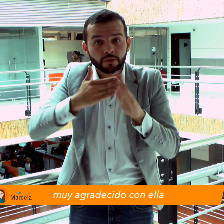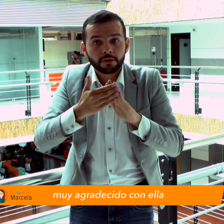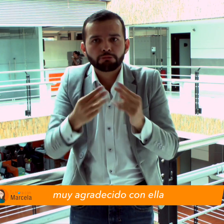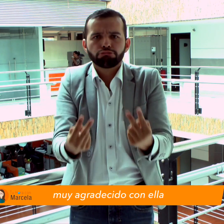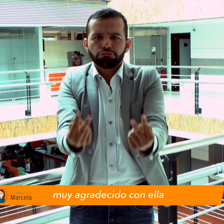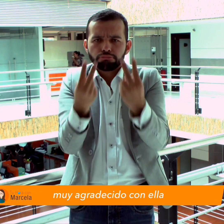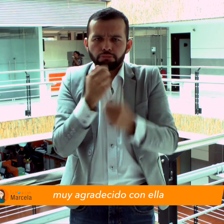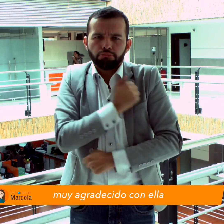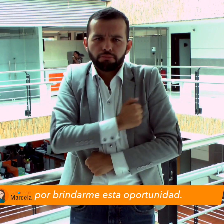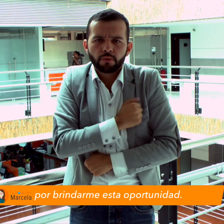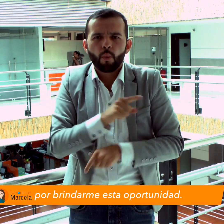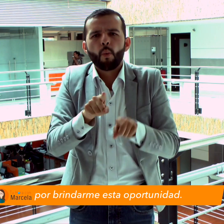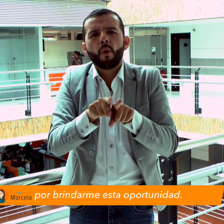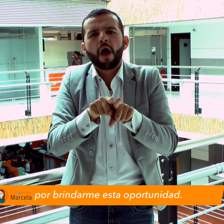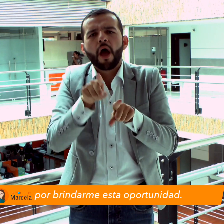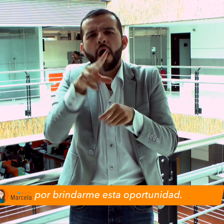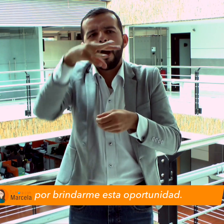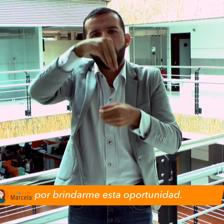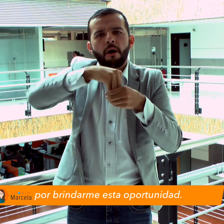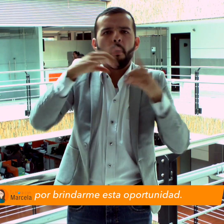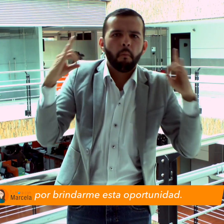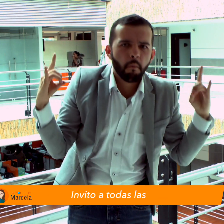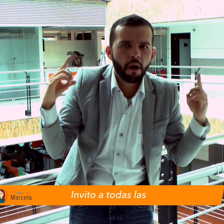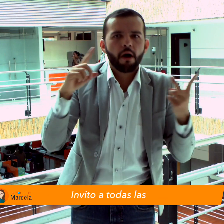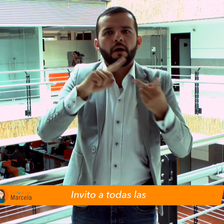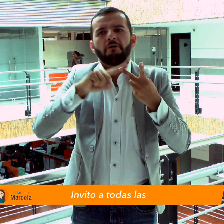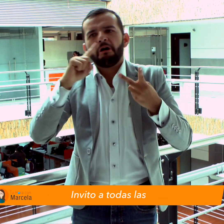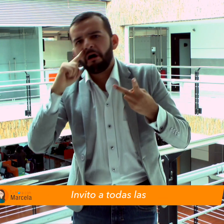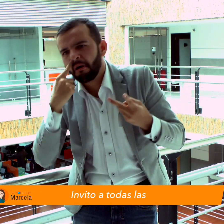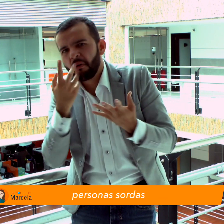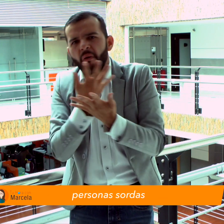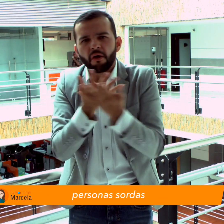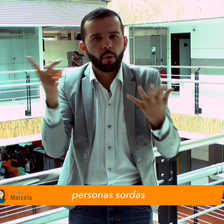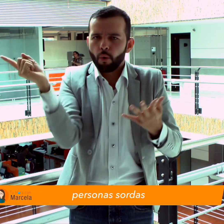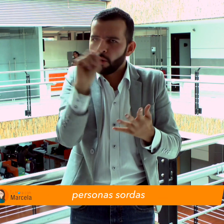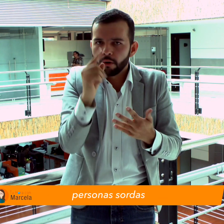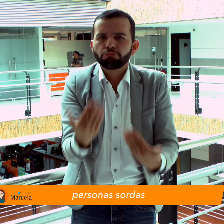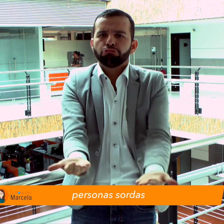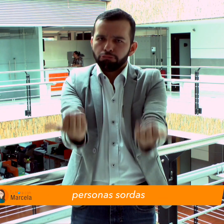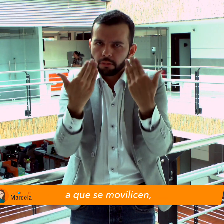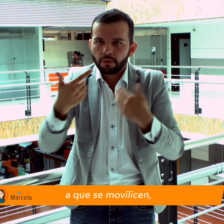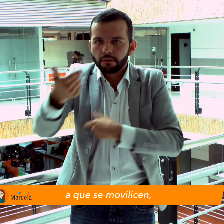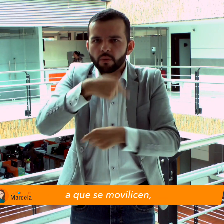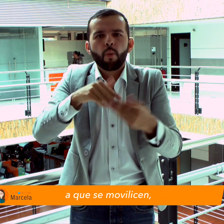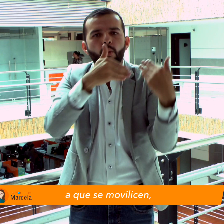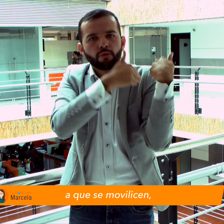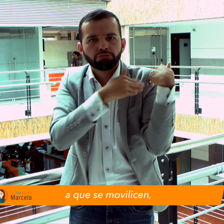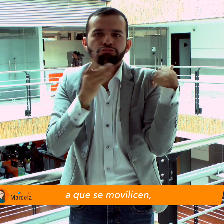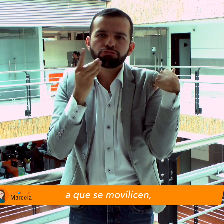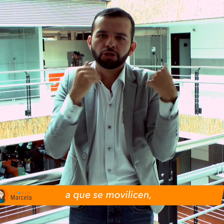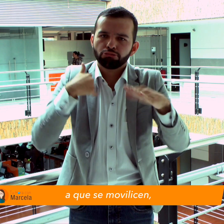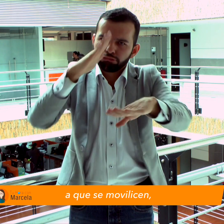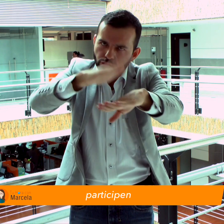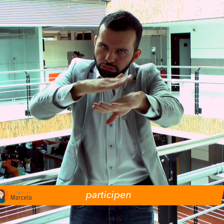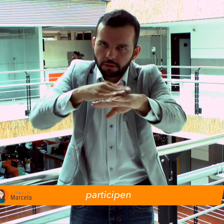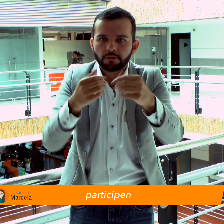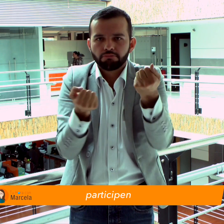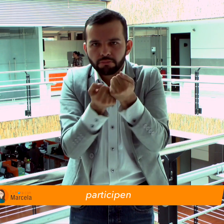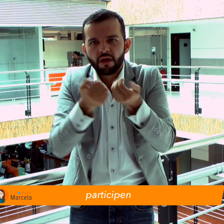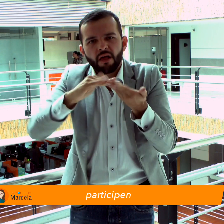agradecido con ella por brindarme esta oportunidad, invito a todas las personas sordas a que se movilicen, participen,